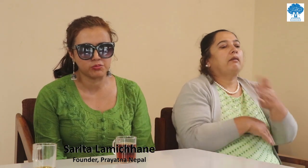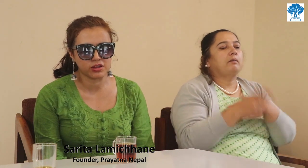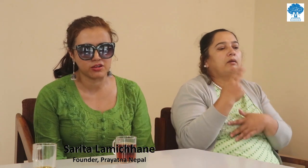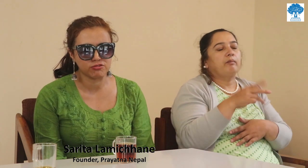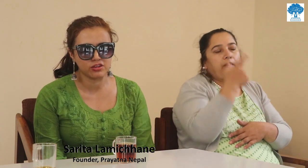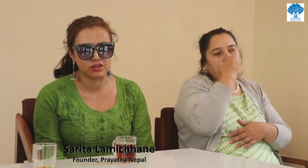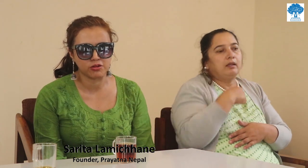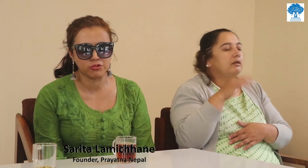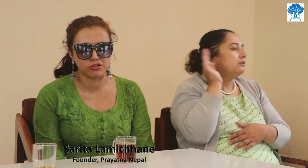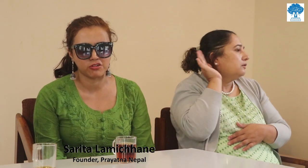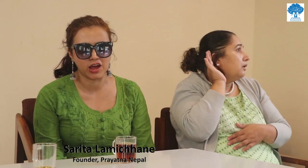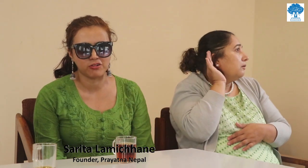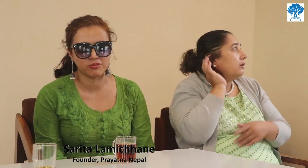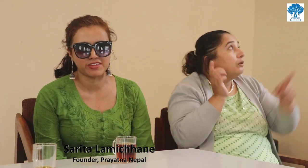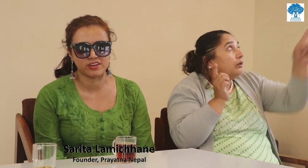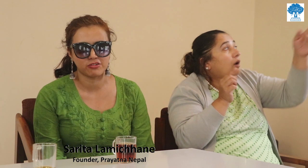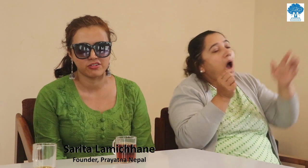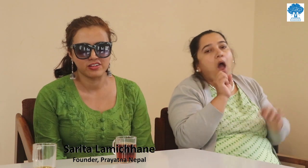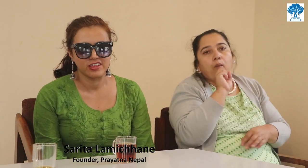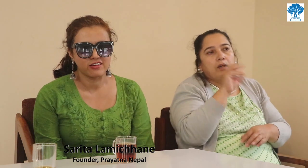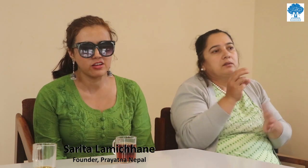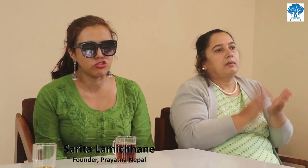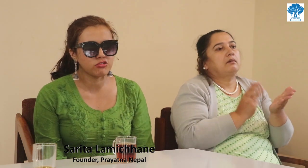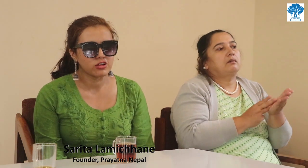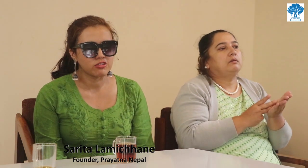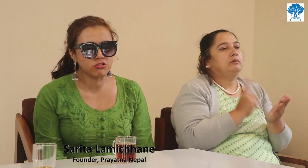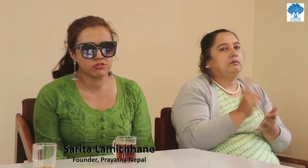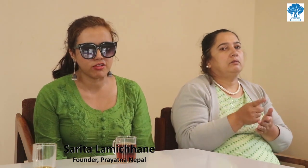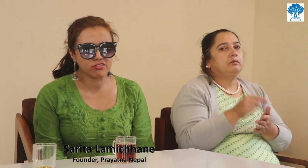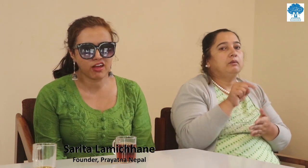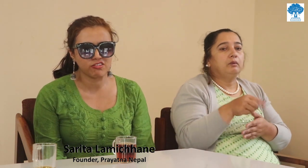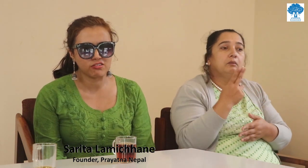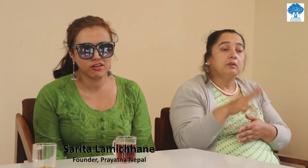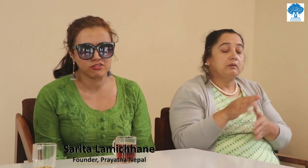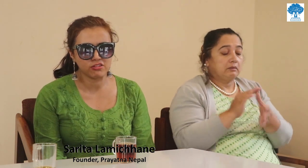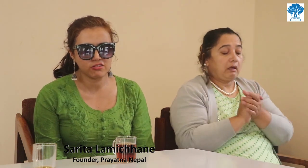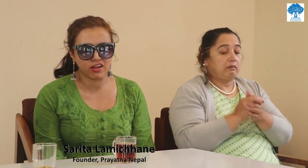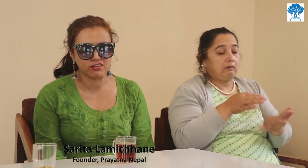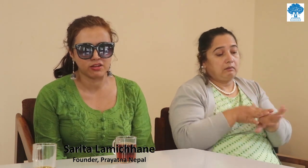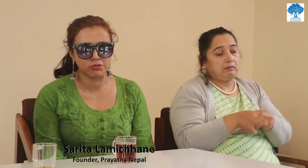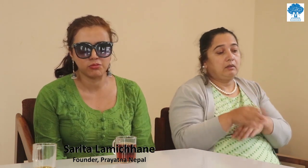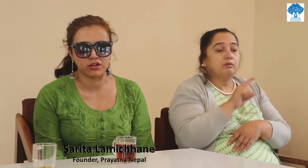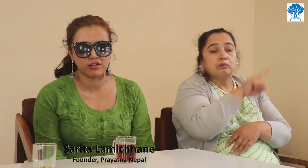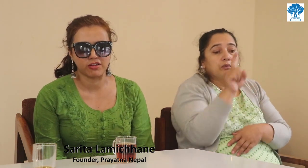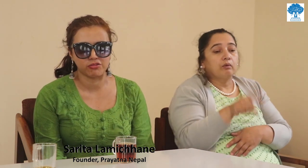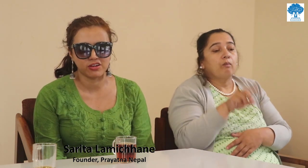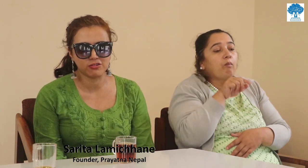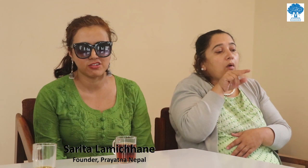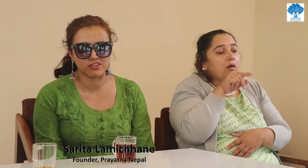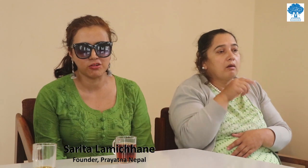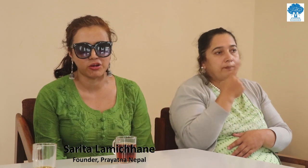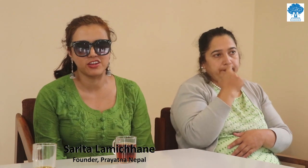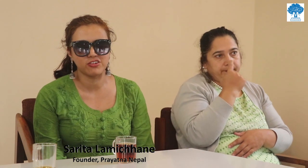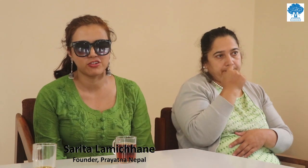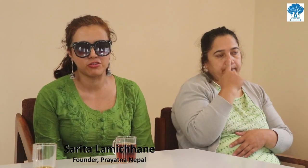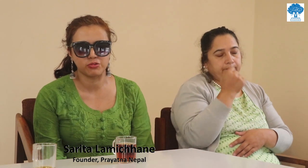भएको व्यक्तिले सुन्ने भनेको बोर्डको आवाज मात्रै हो। अनि त्यो हुँदा चाहिँ साथीहरूलाई सोध्यो, साथीहरूले पनि भन्न लजाउँछ, के को